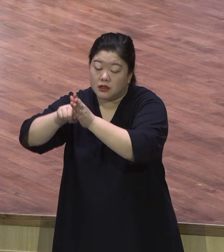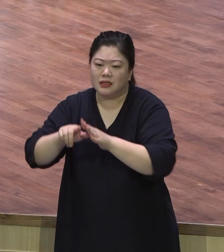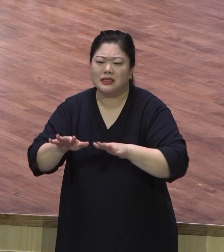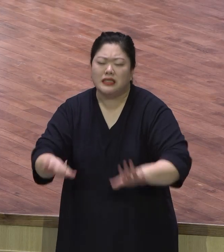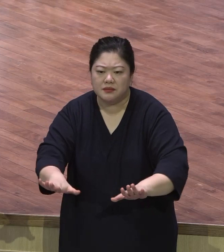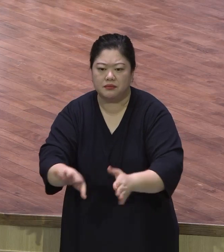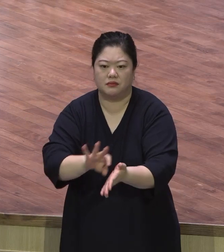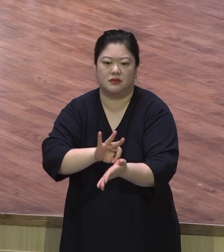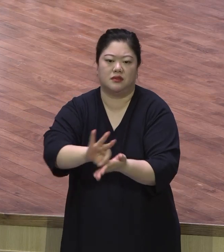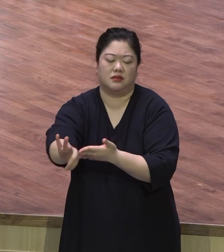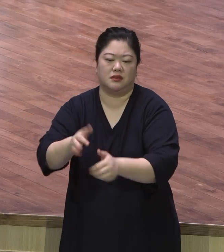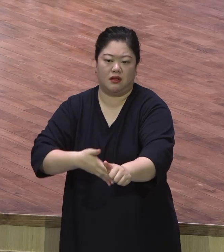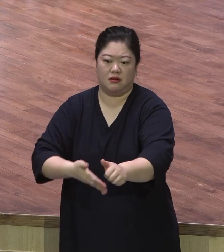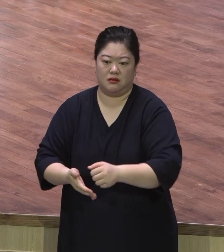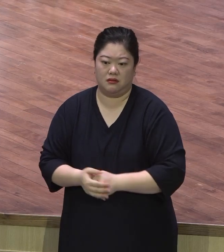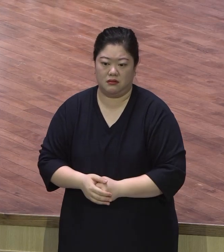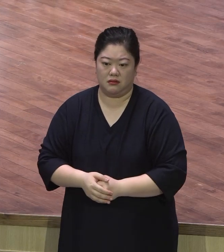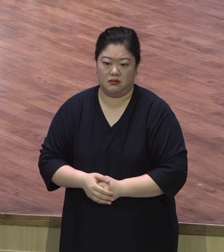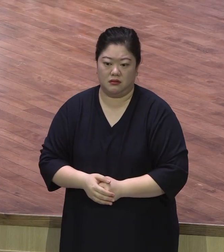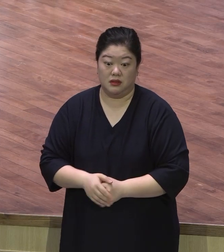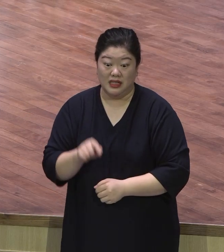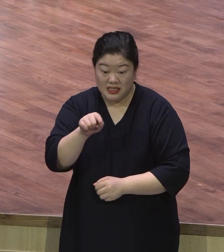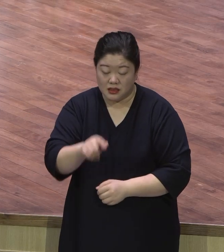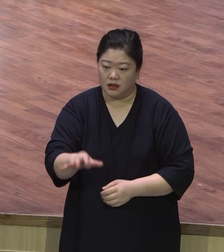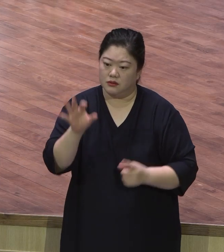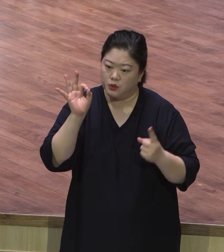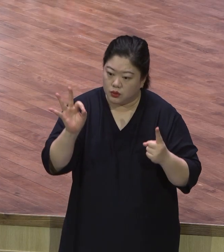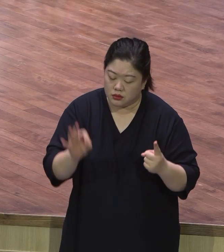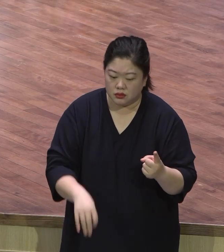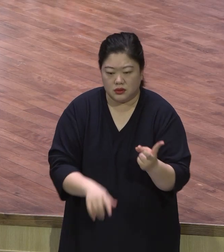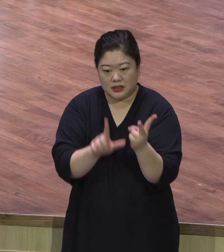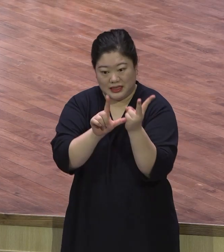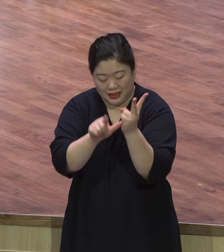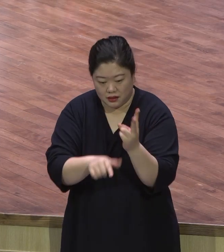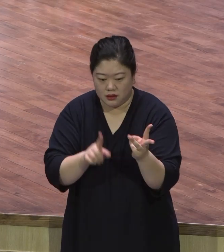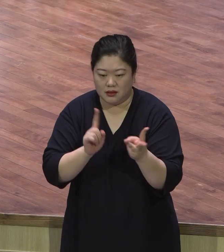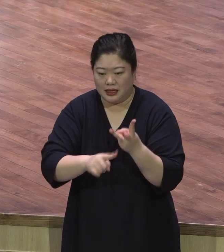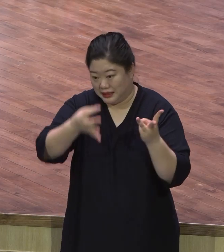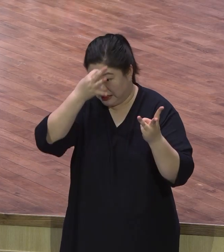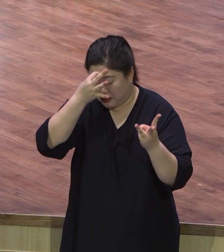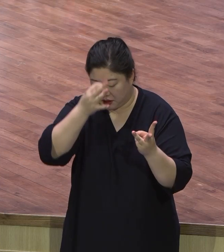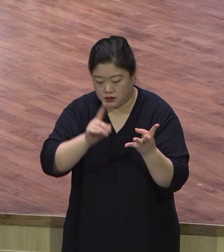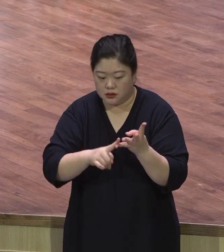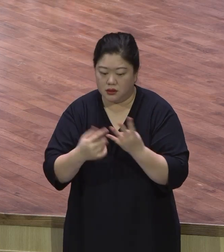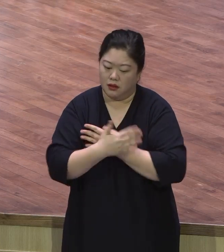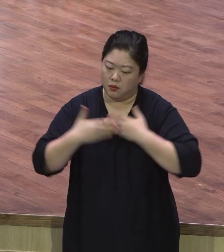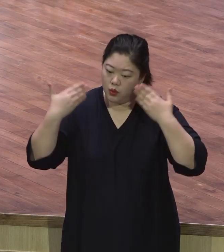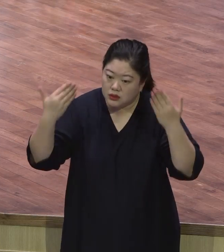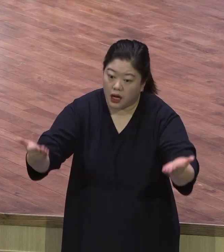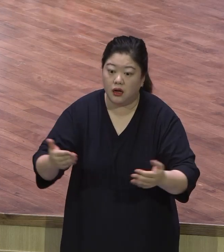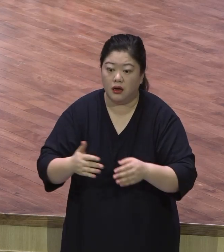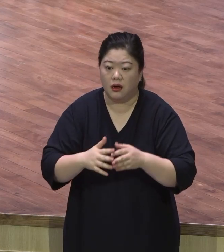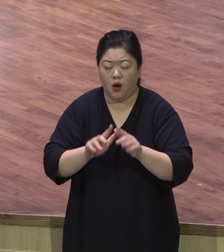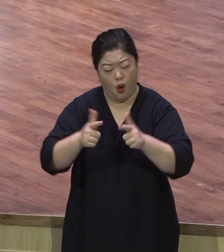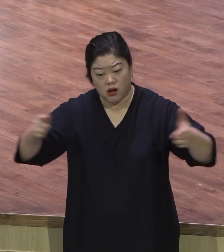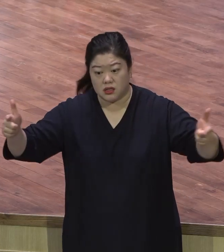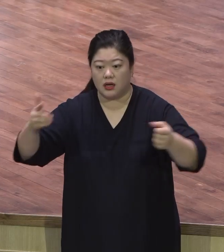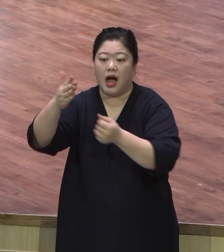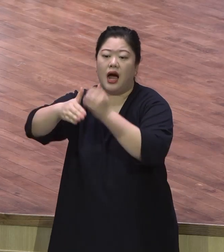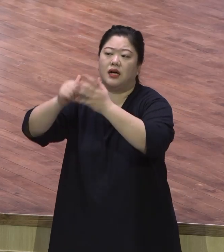꼭 물질뿐만 아닙니다. 시간으로 몸으로 가진 달란트로 헌신하는 것이 전부 다